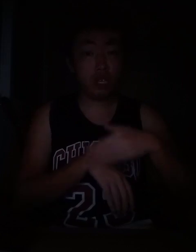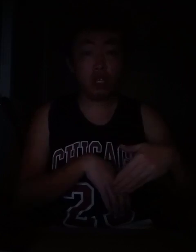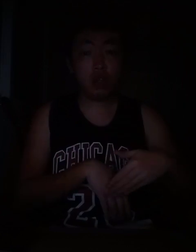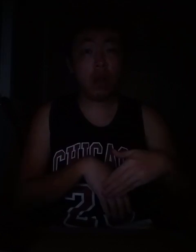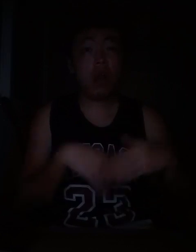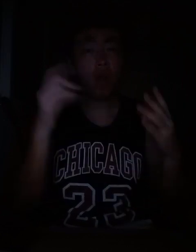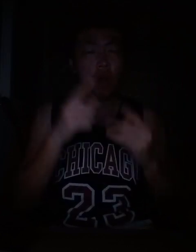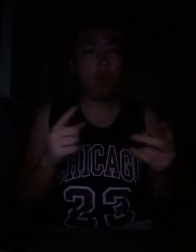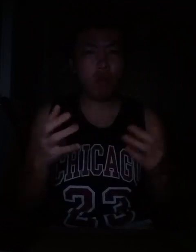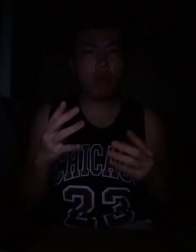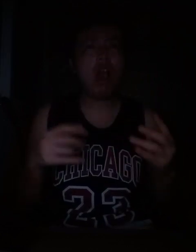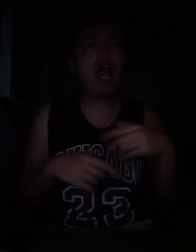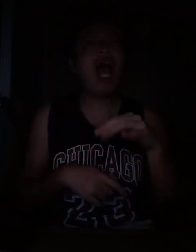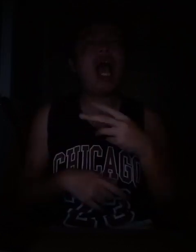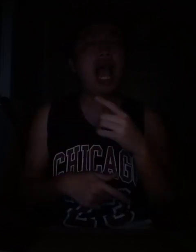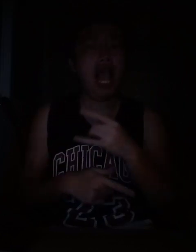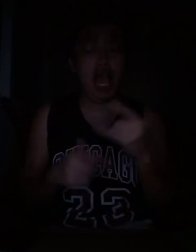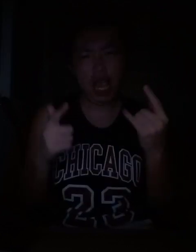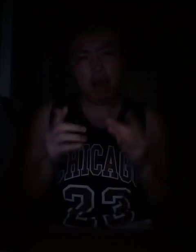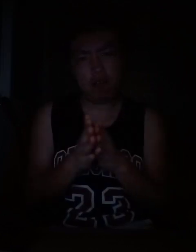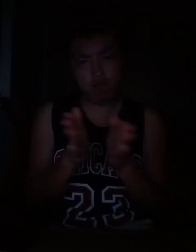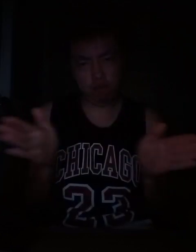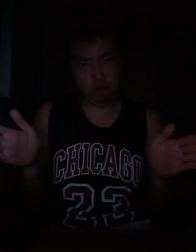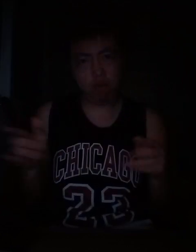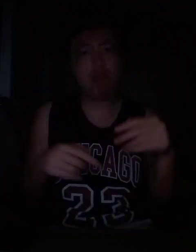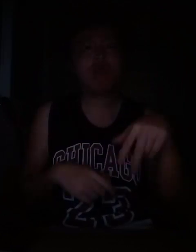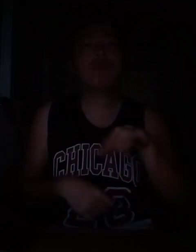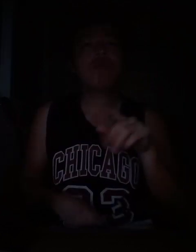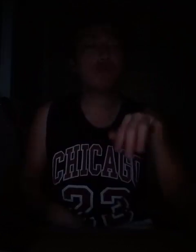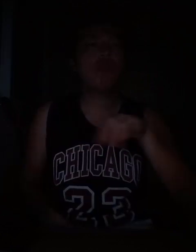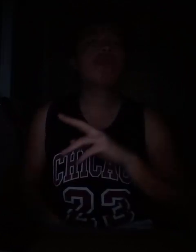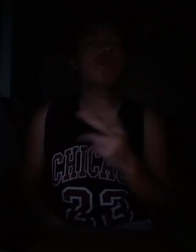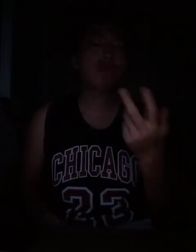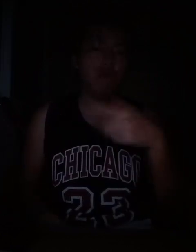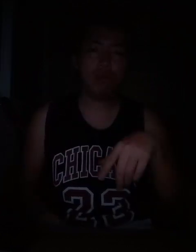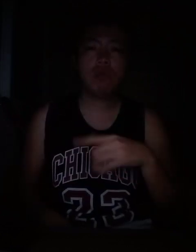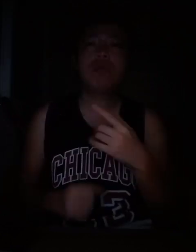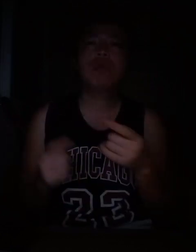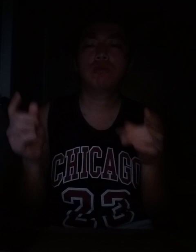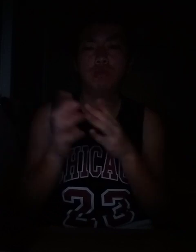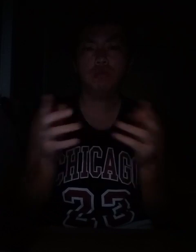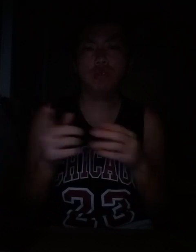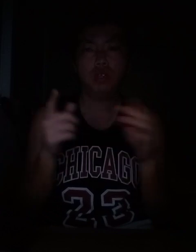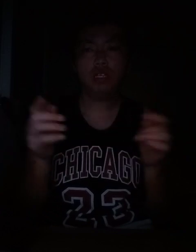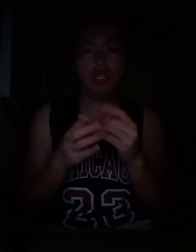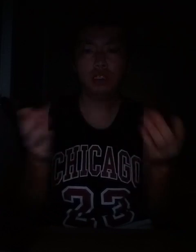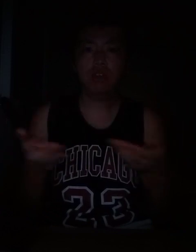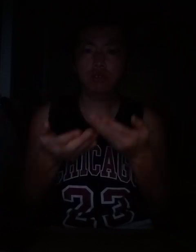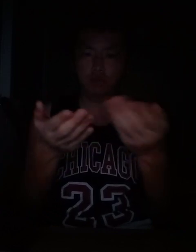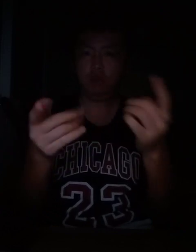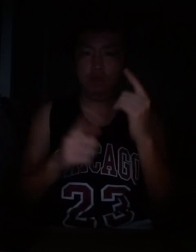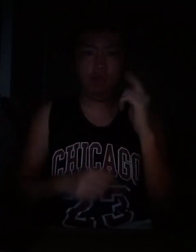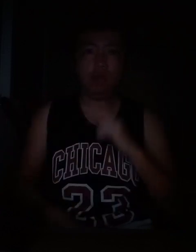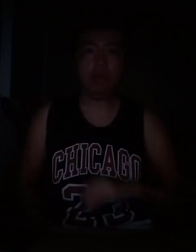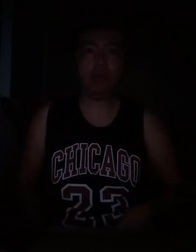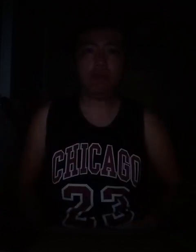오전 9시 대만을 시작으로 정리가 끝난 캠프부터 순서대로 진행됐습니다. 8일